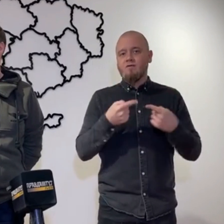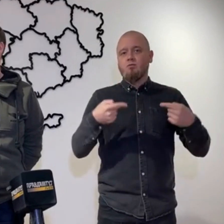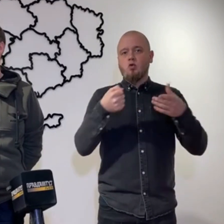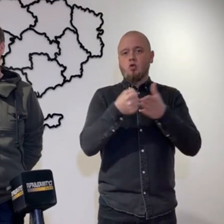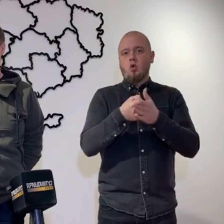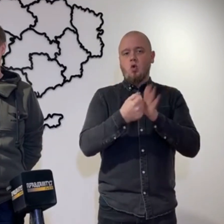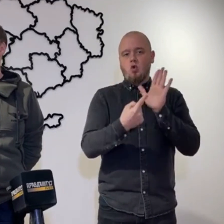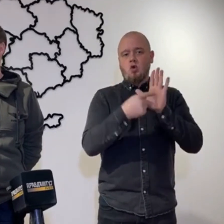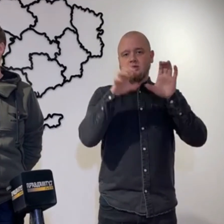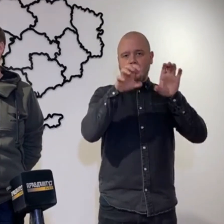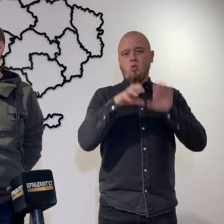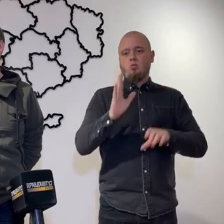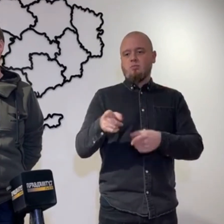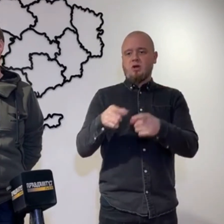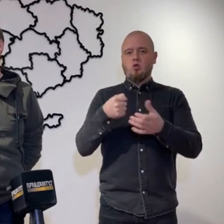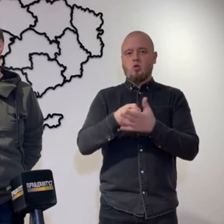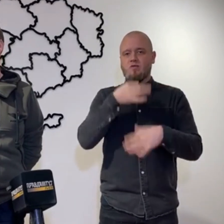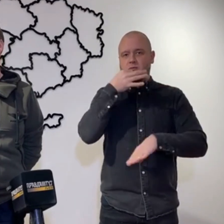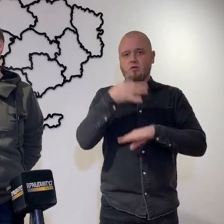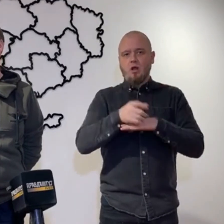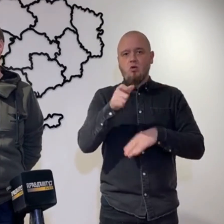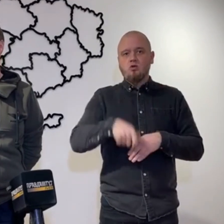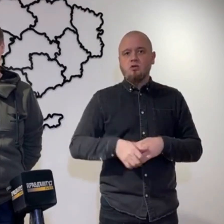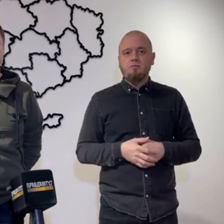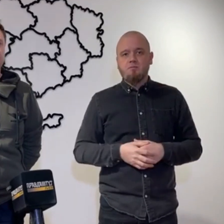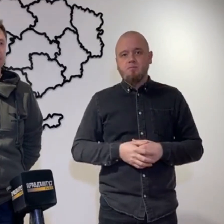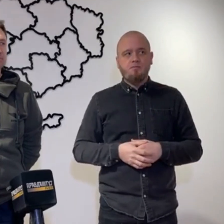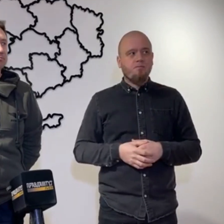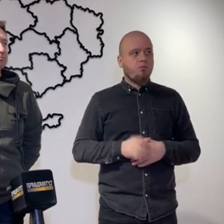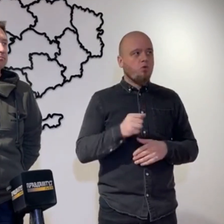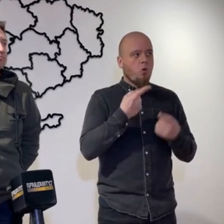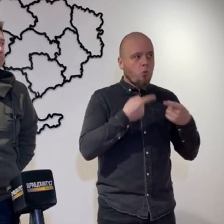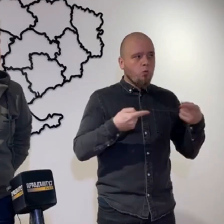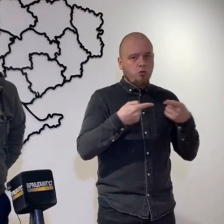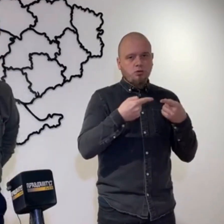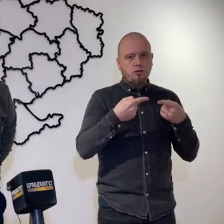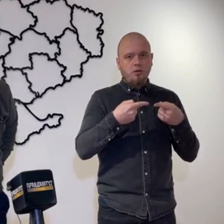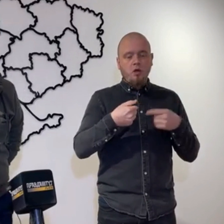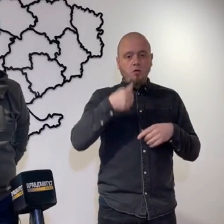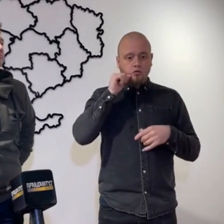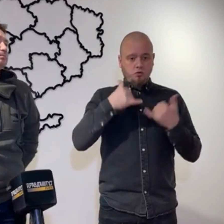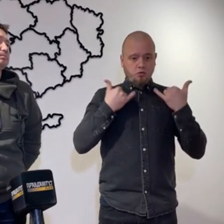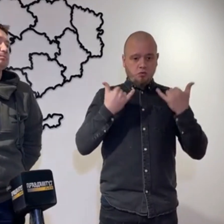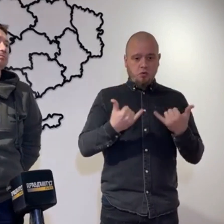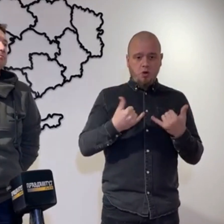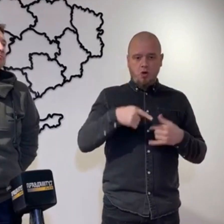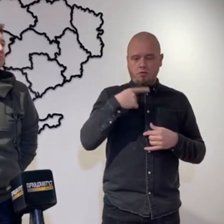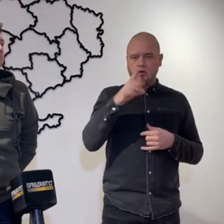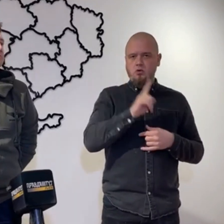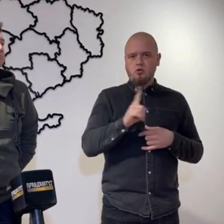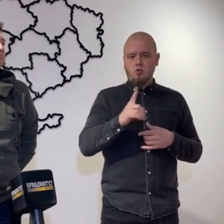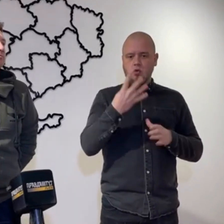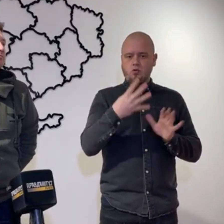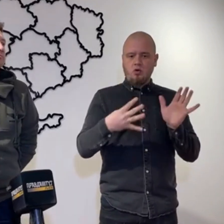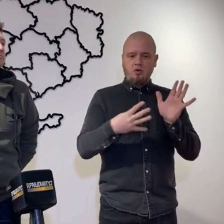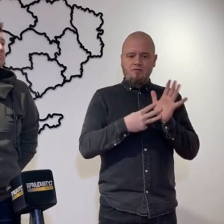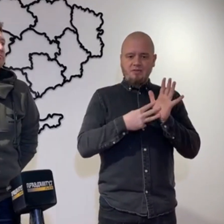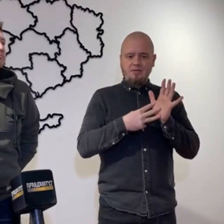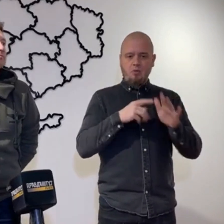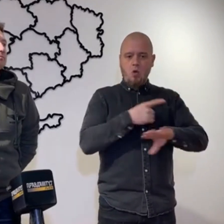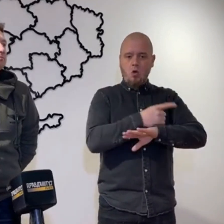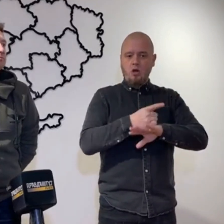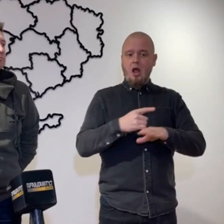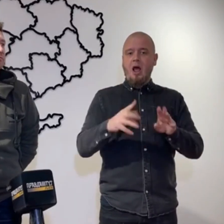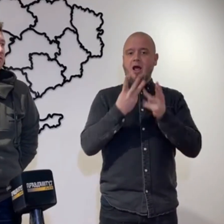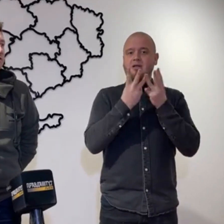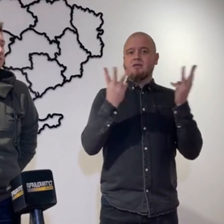до закону буде притягнути до відповідальності. Я можу уточнити, вчора і сьогодні ви говорили, що 48 годин є, а на сайті